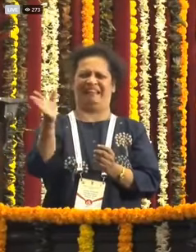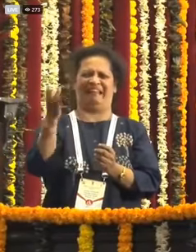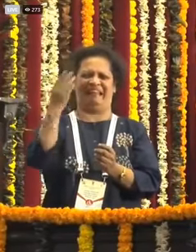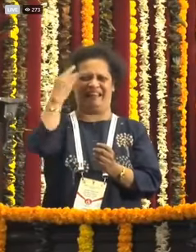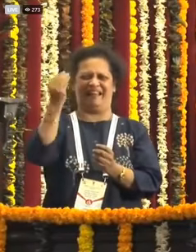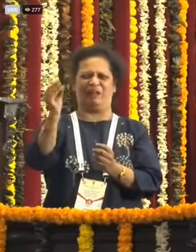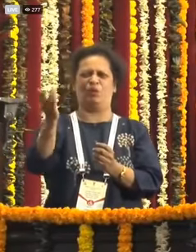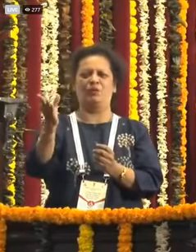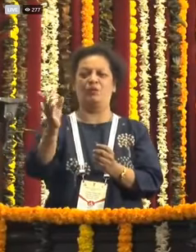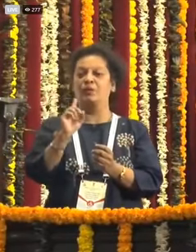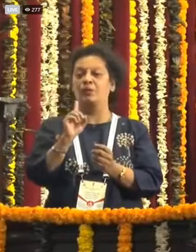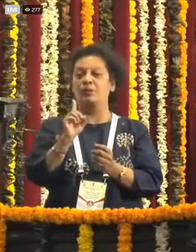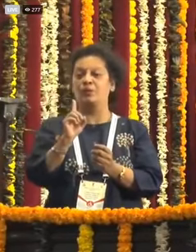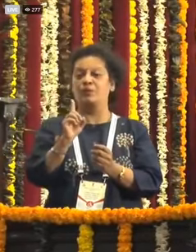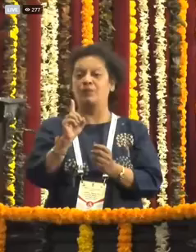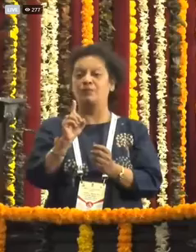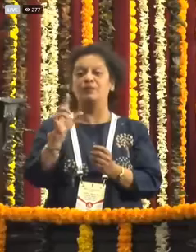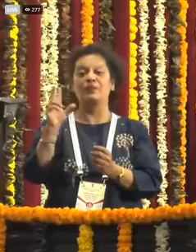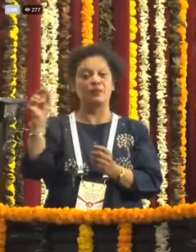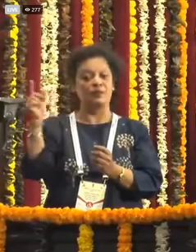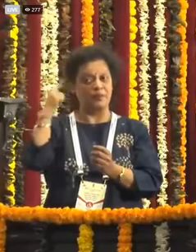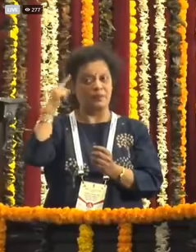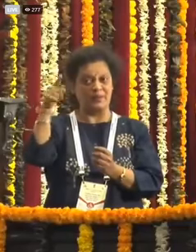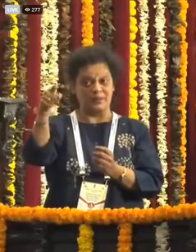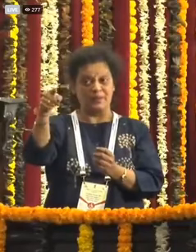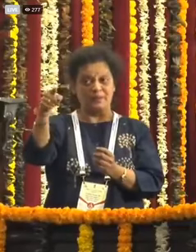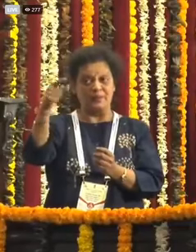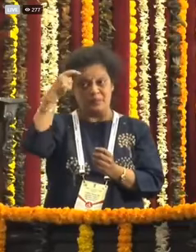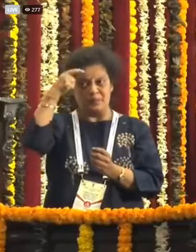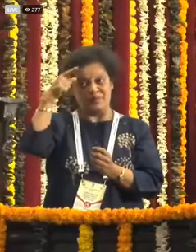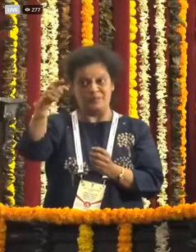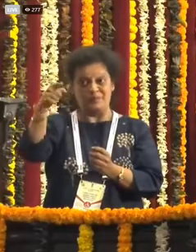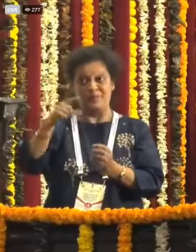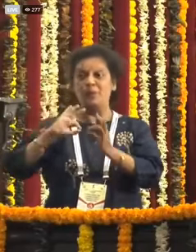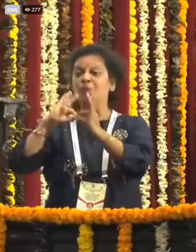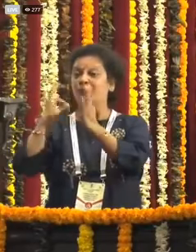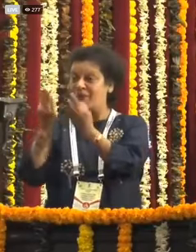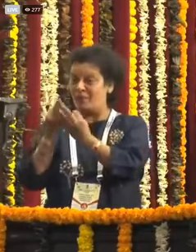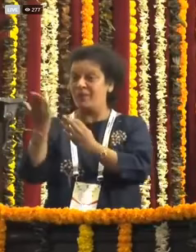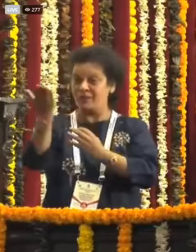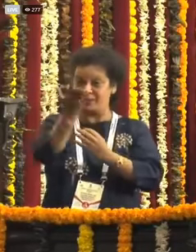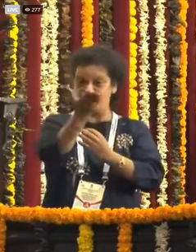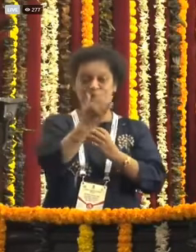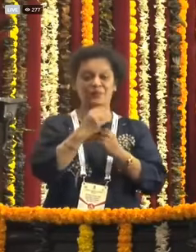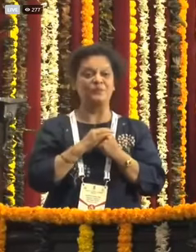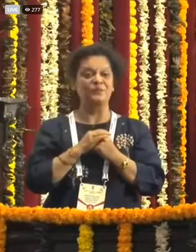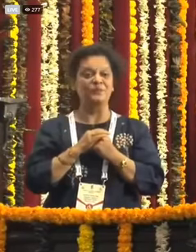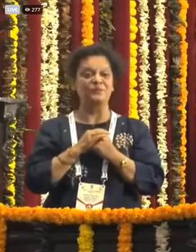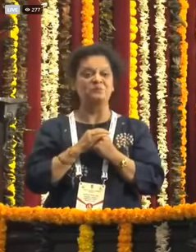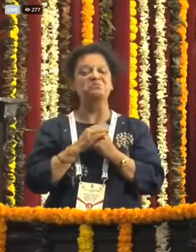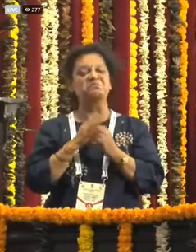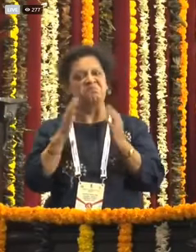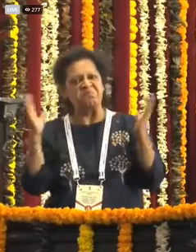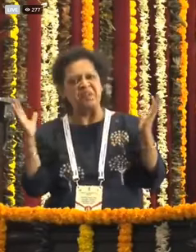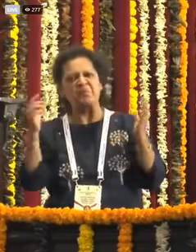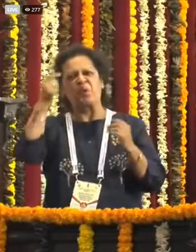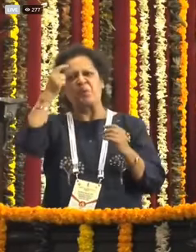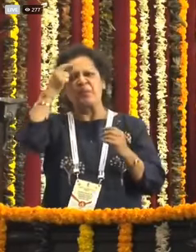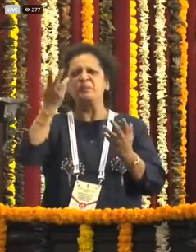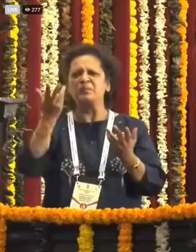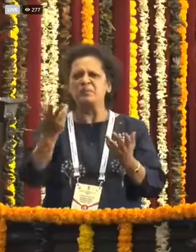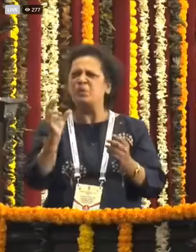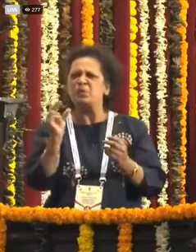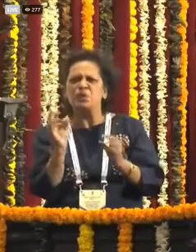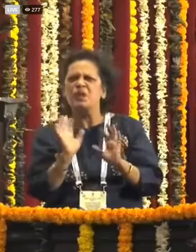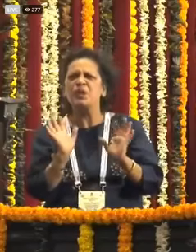शकतात परंतु ज्या दिव्यांग बांधव भगिनी आहेत त्यांचा परिवार आहे त्याच्यासाठी त्या मोठ्या असतात